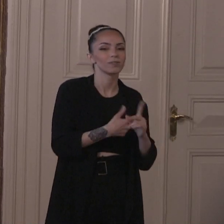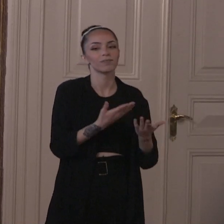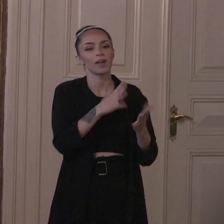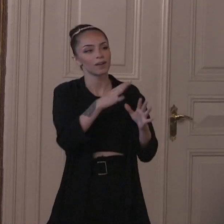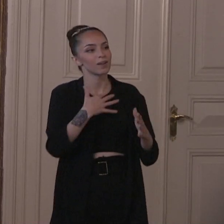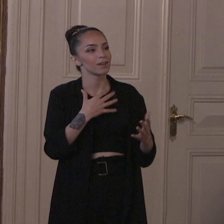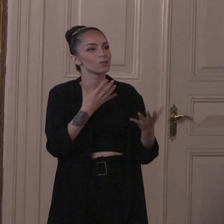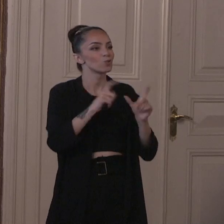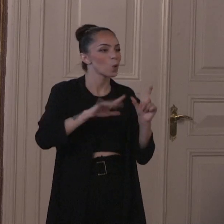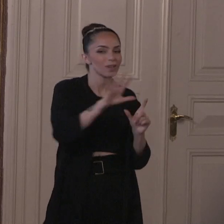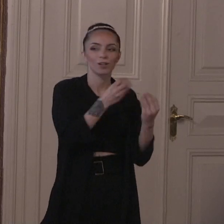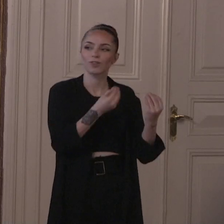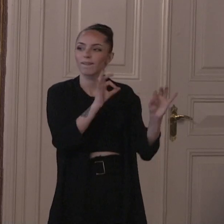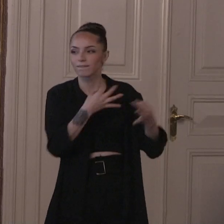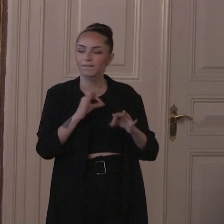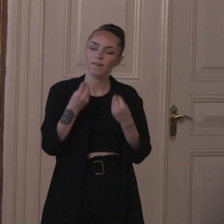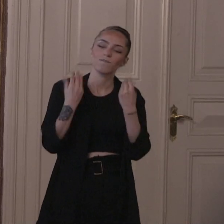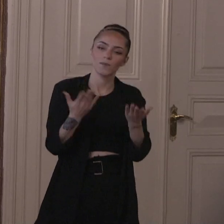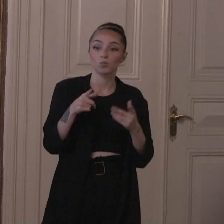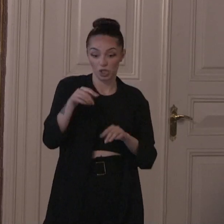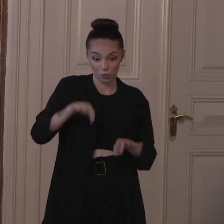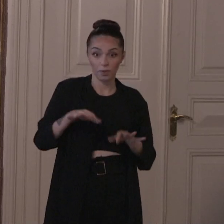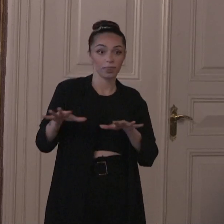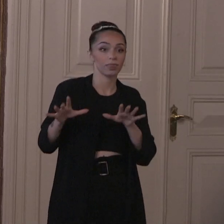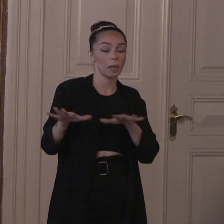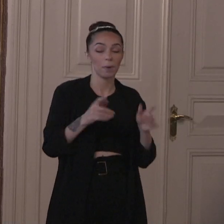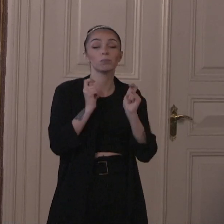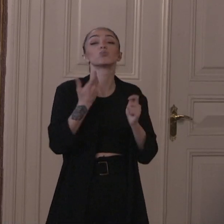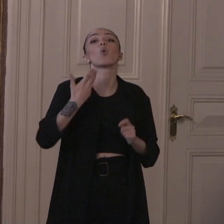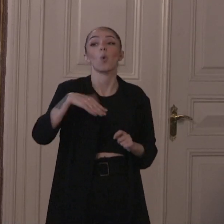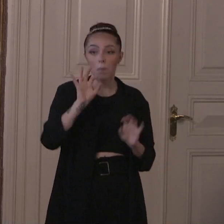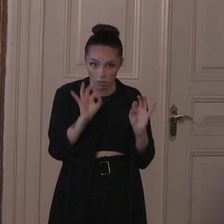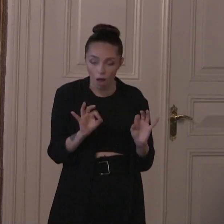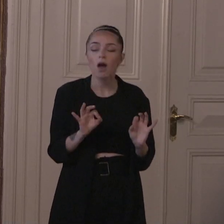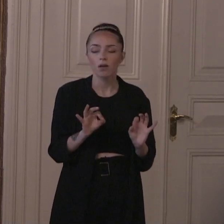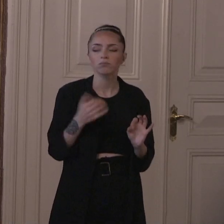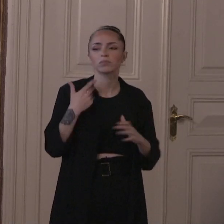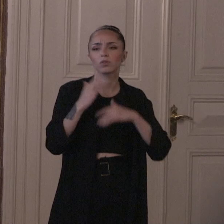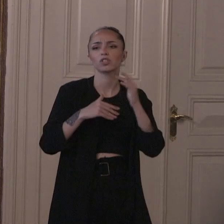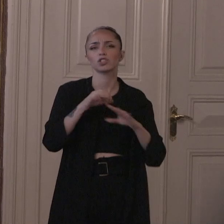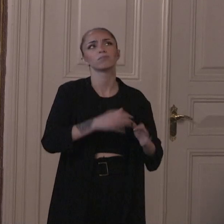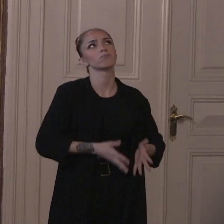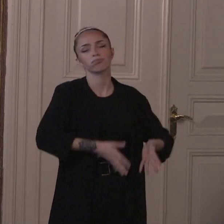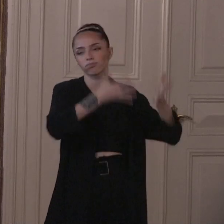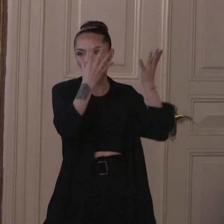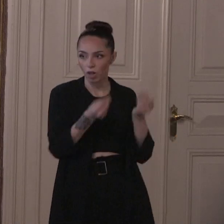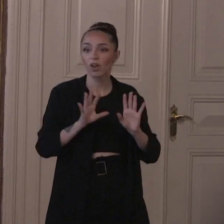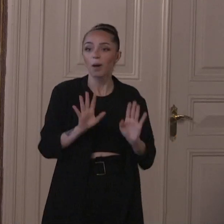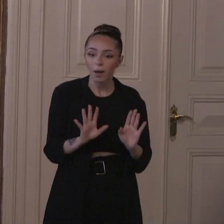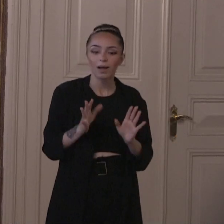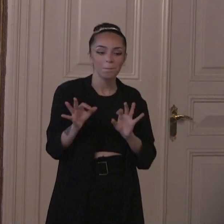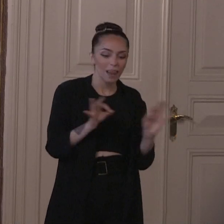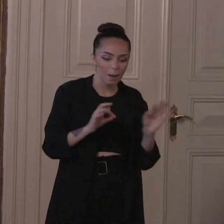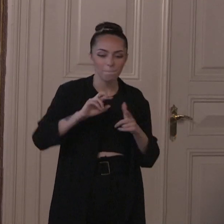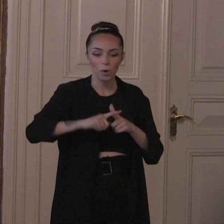olacak. Bunu deprem zorunlulukları olmasaydı şu anda inşaatını başlatmış ve binalarını yükseltiyor durumda olacaktı. Ama her türlü